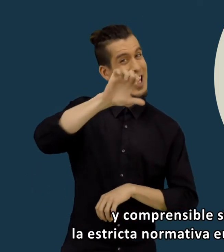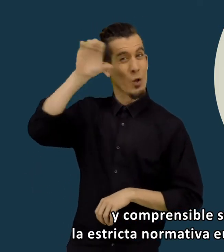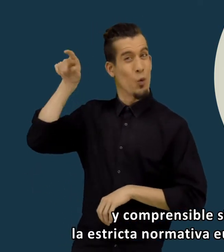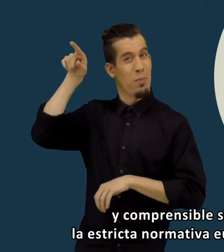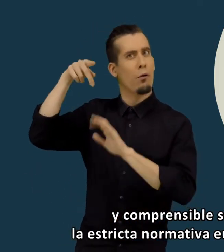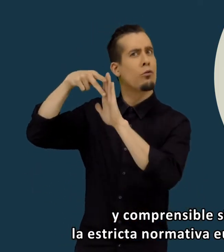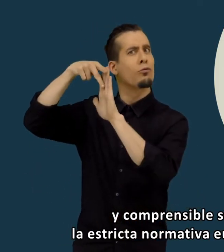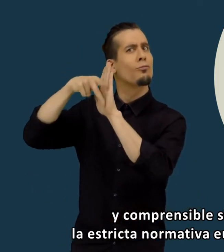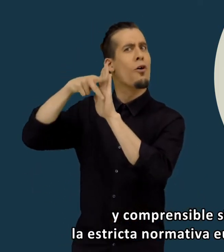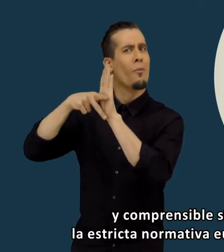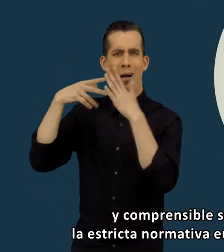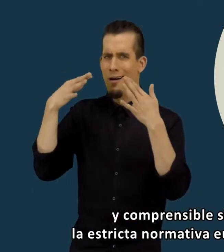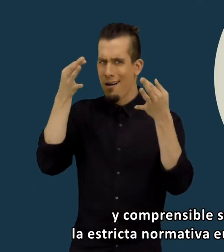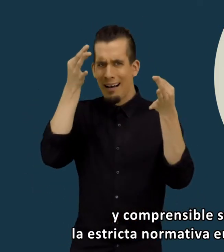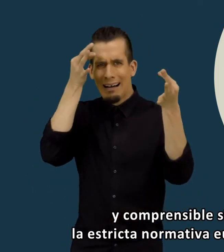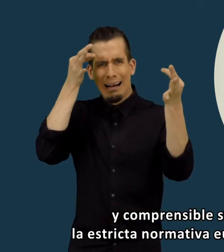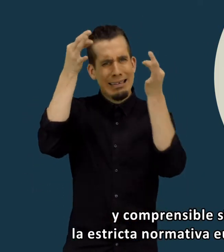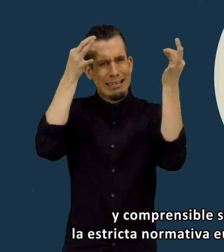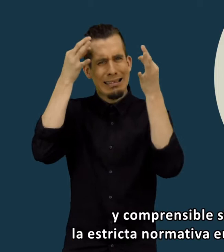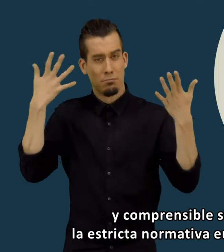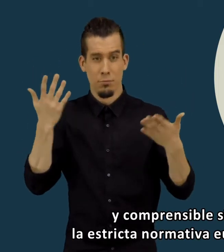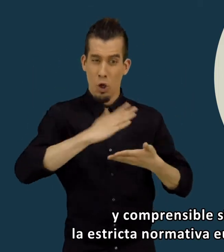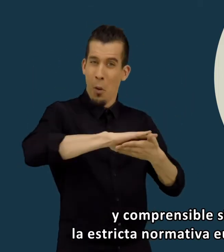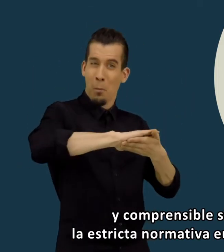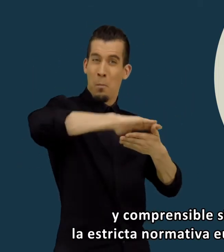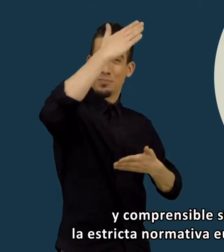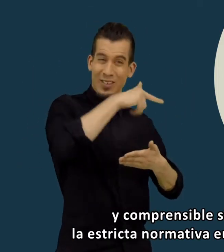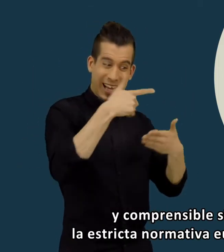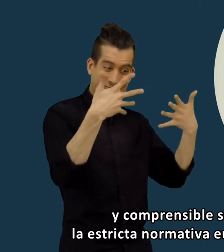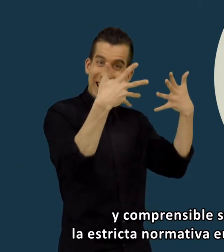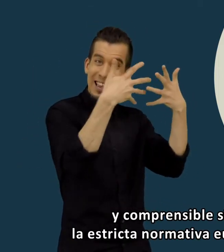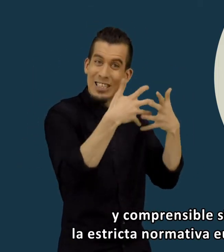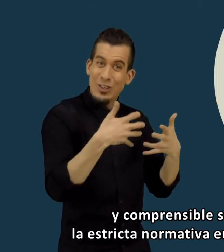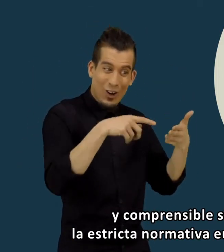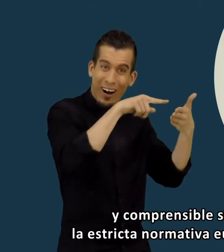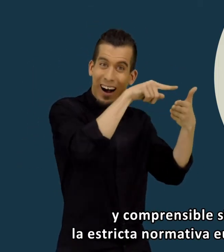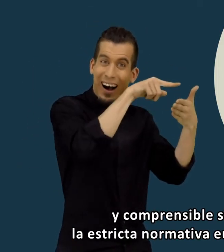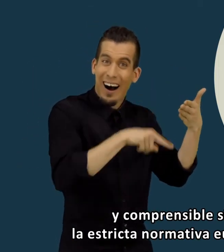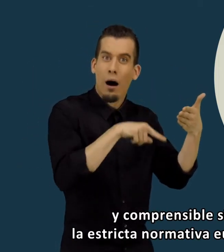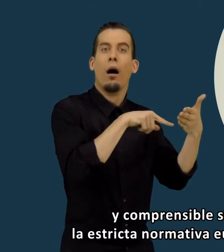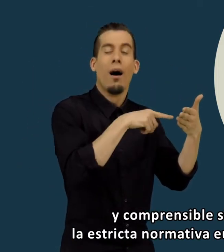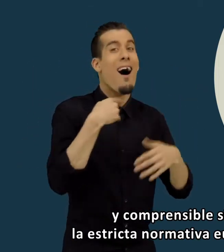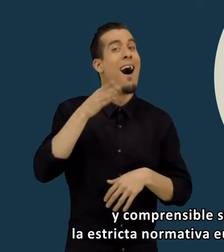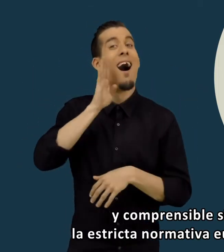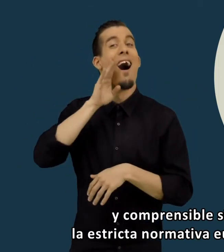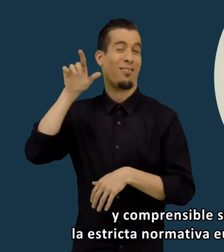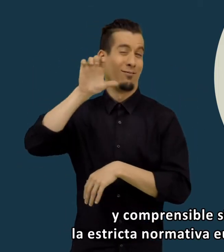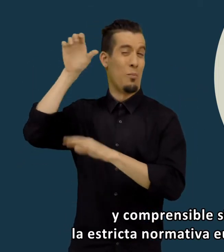siguiendo la estricta normativa europea vigente para permitir que pacientes y